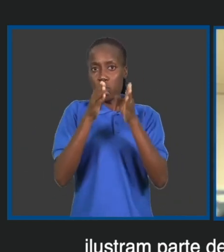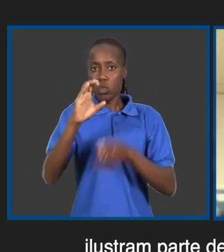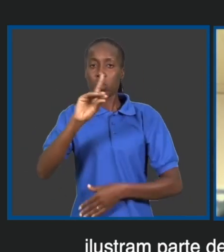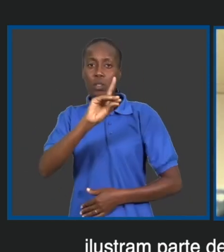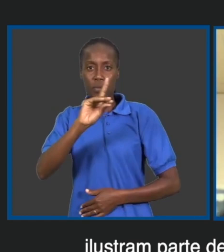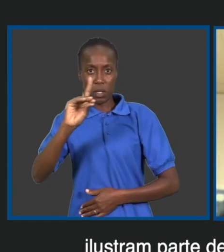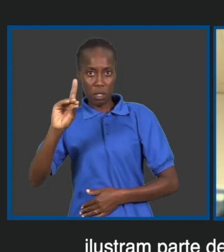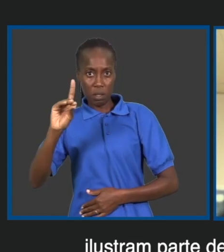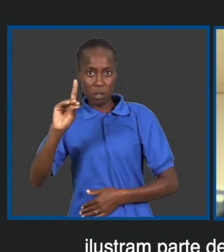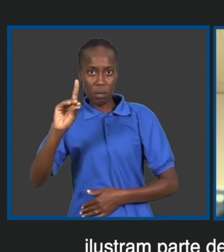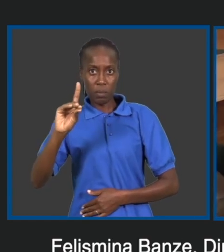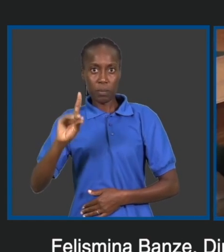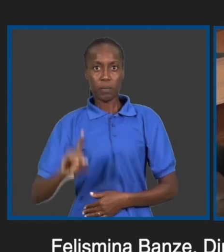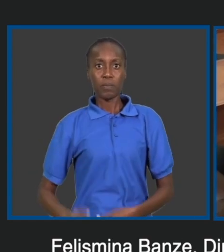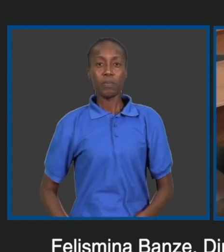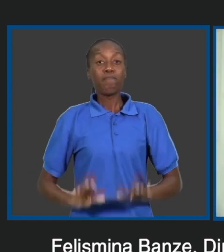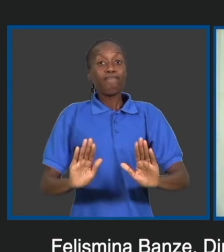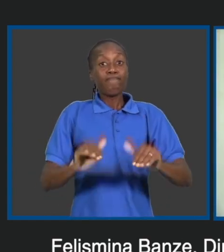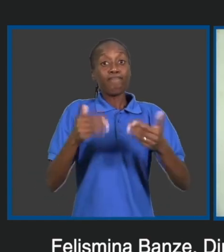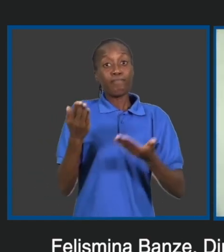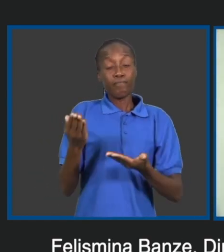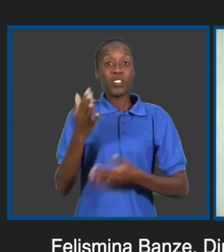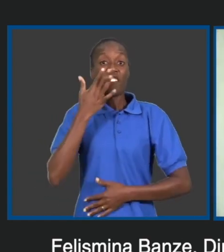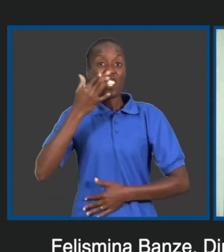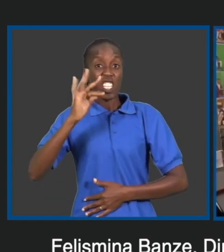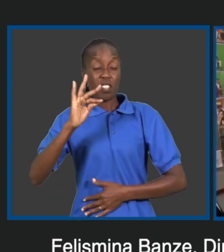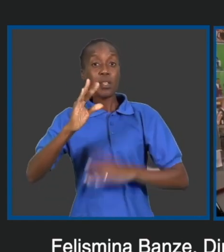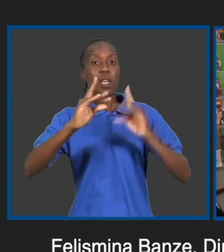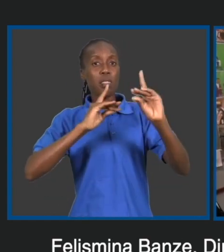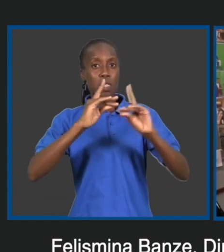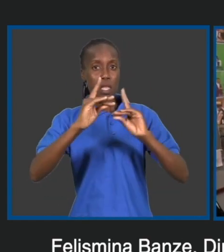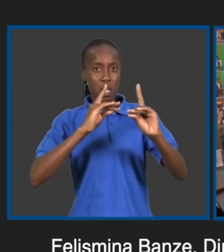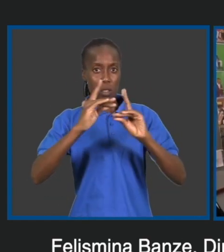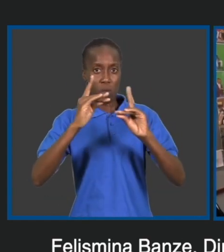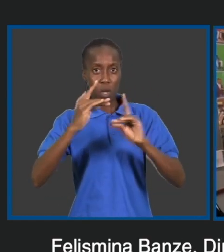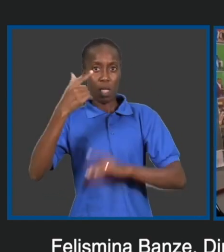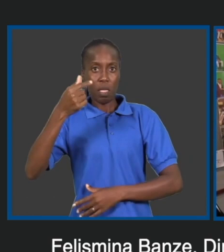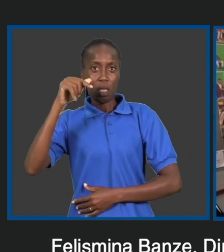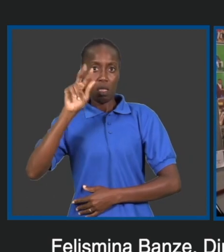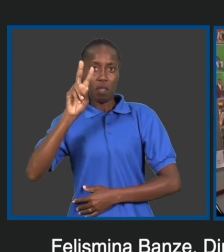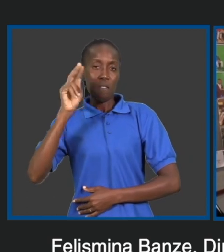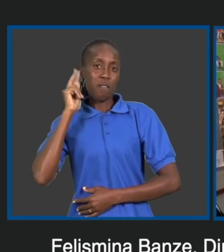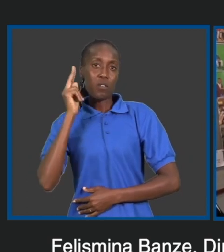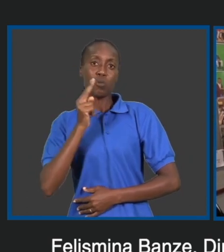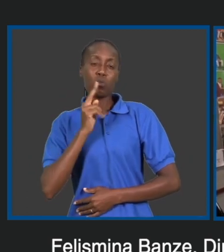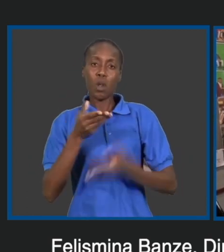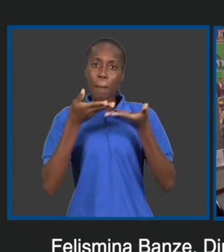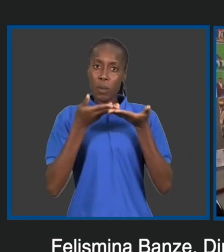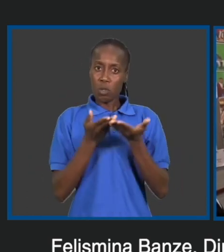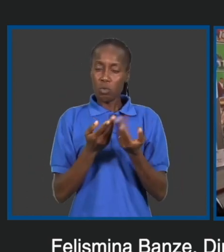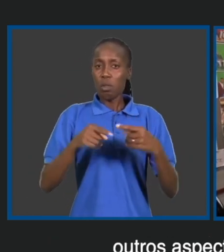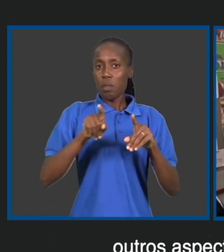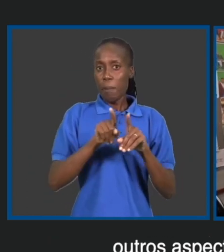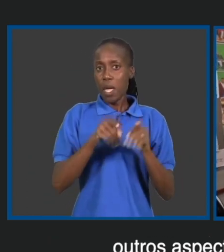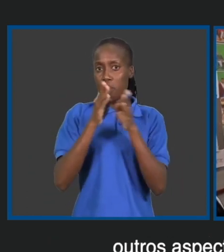das pessoas com deficiência. Felizmina Banze, diretora executiva da TV Surdo, apresentou também aos